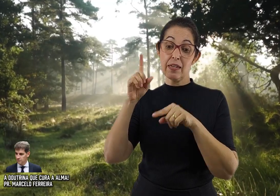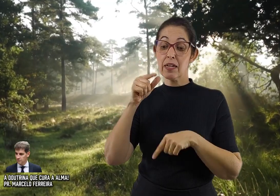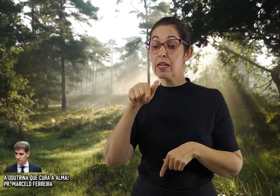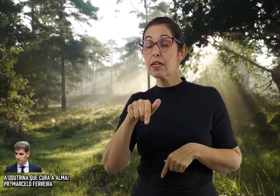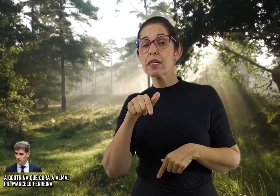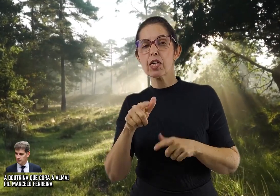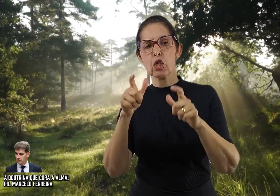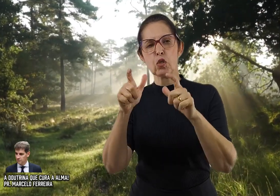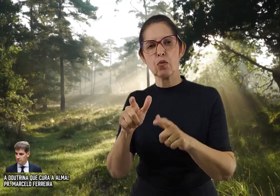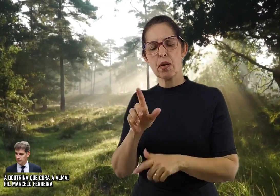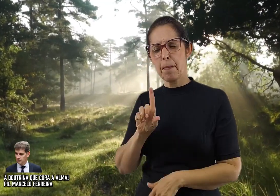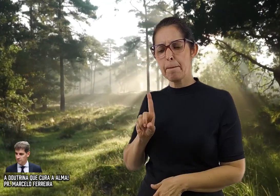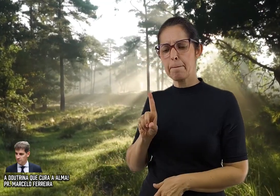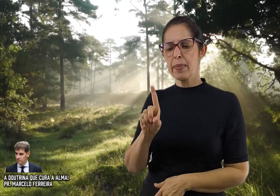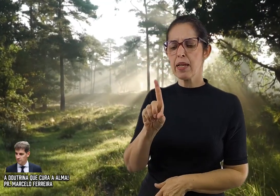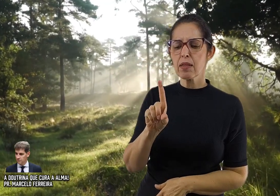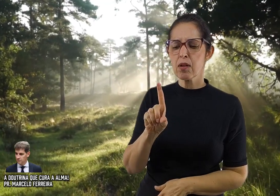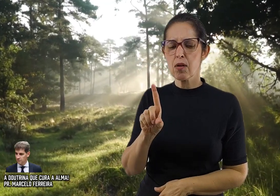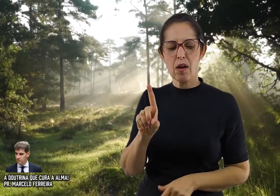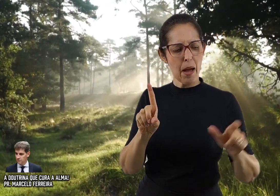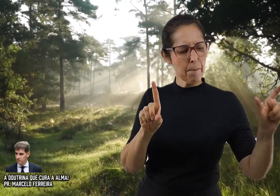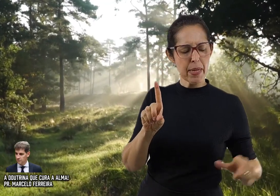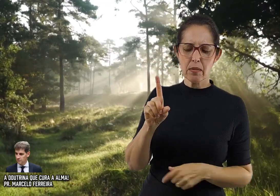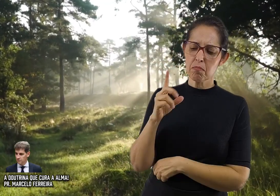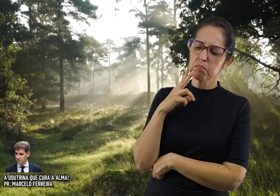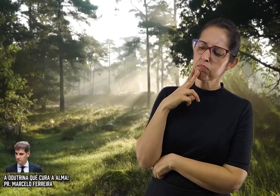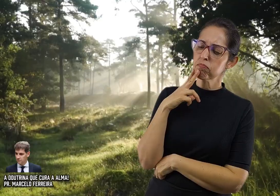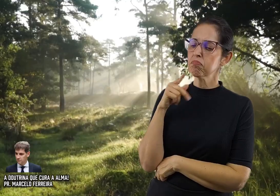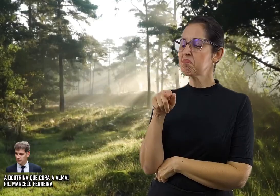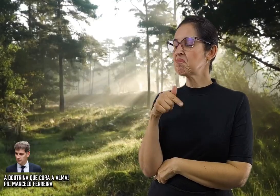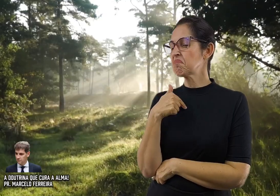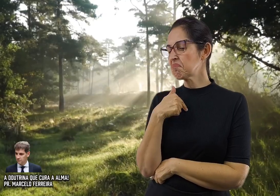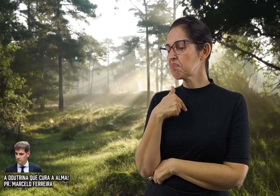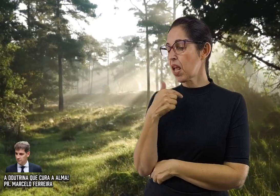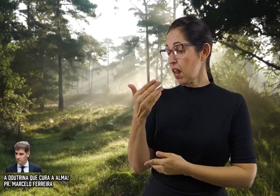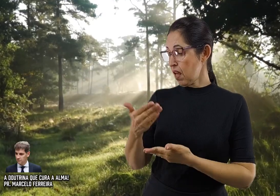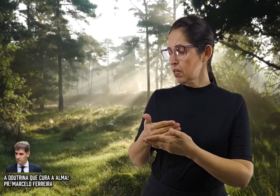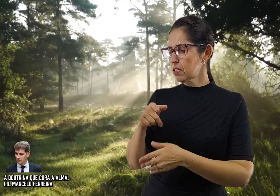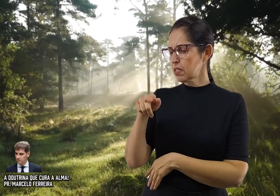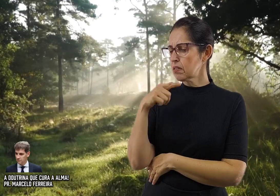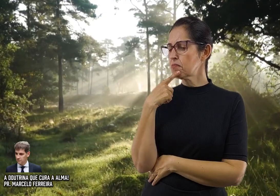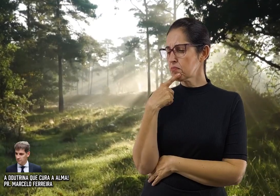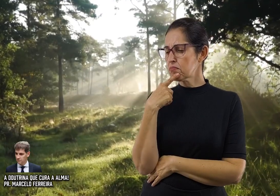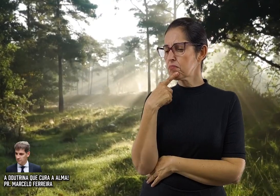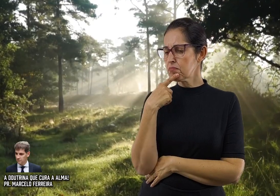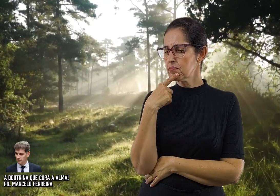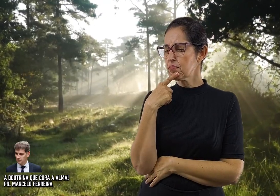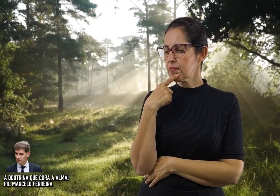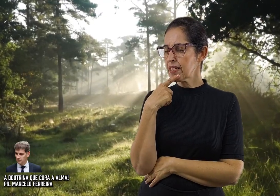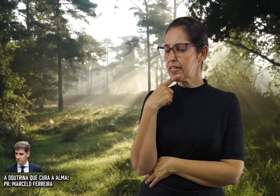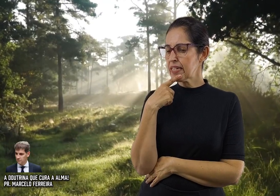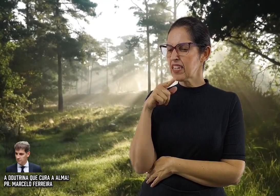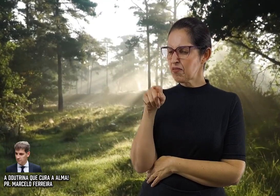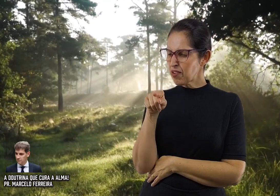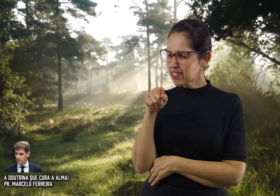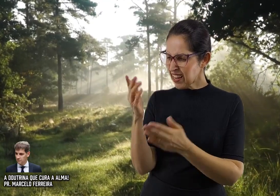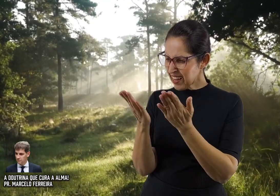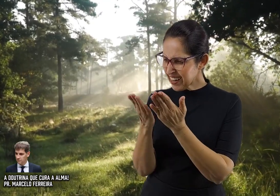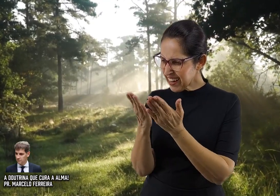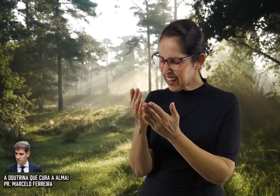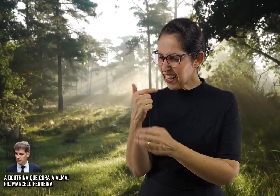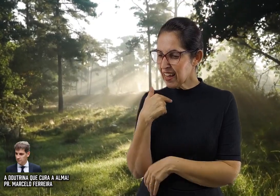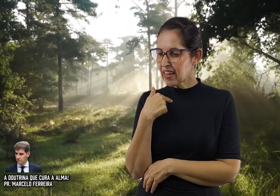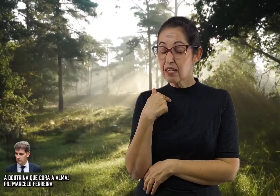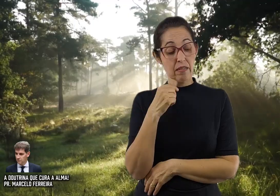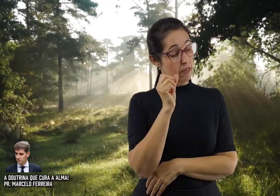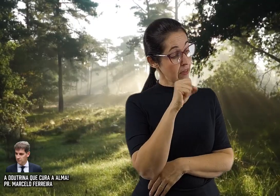Senhor. Pelos seus costumes, olha, é uma serva. Você é uma serva? Não, eu sou uma serva. Eu vi logo. Eu senti